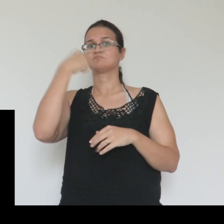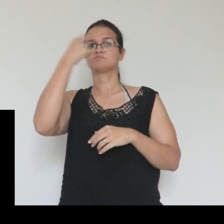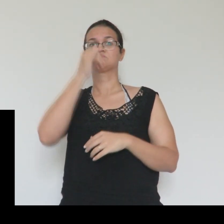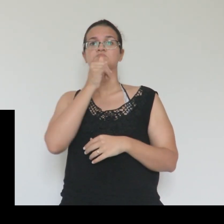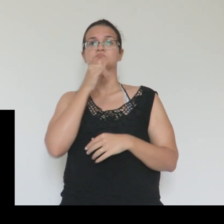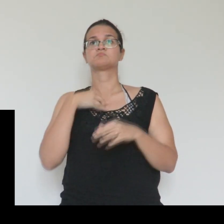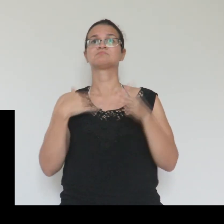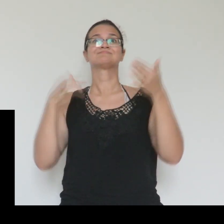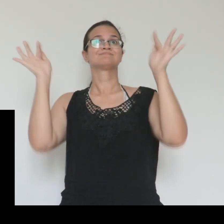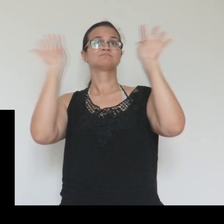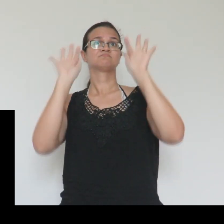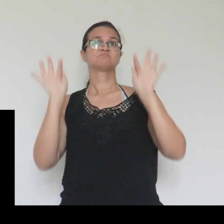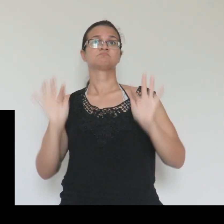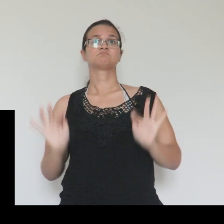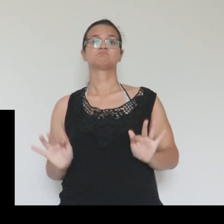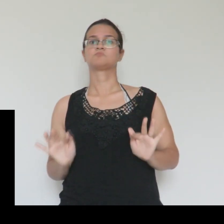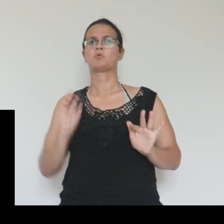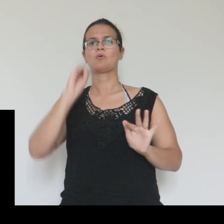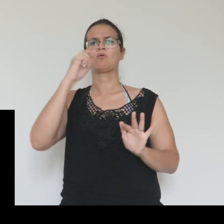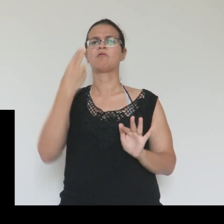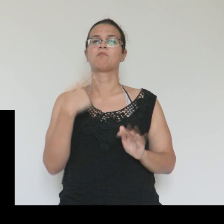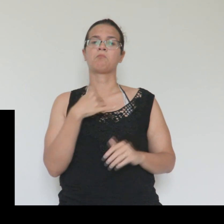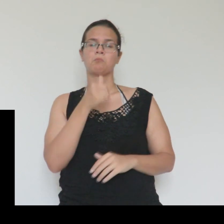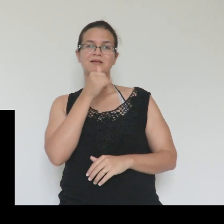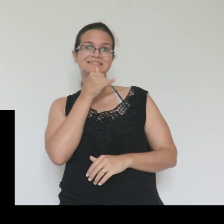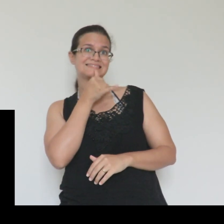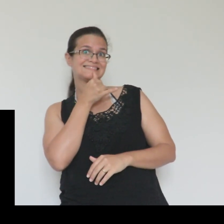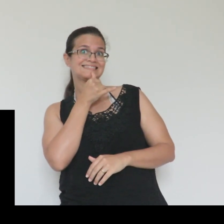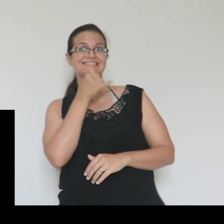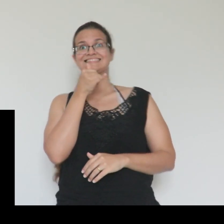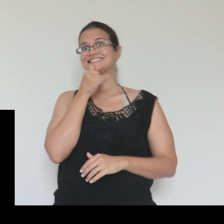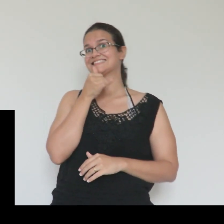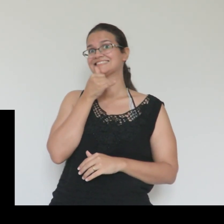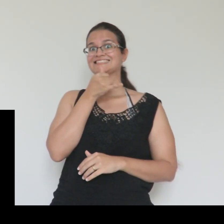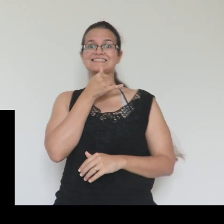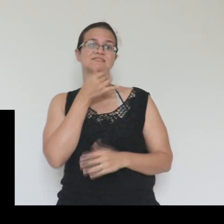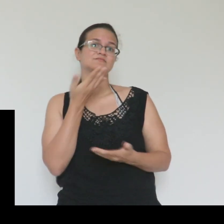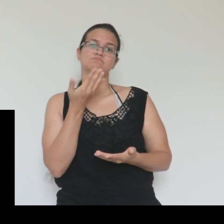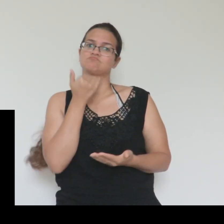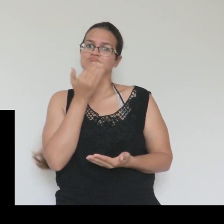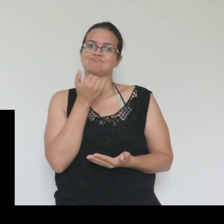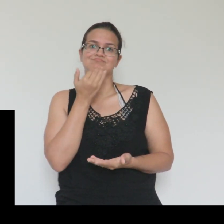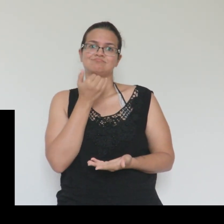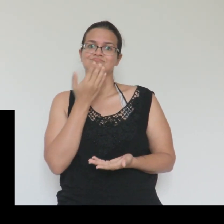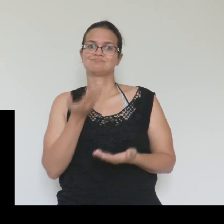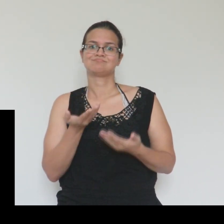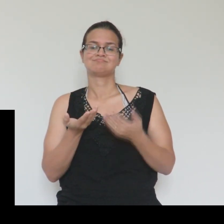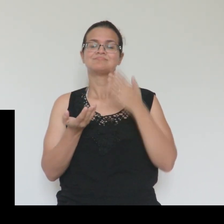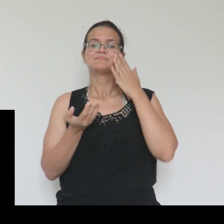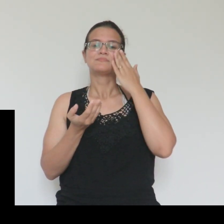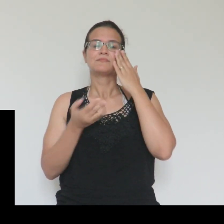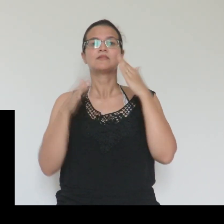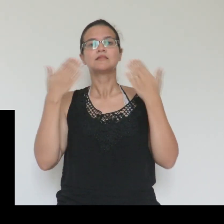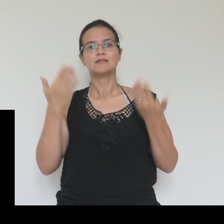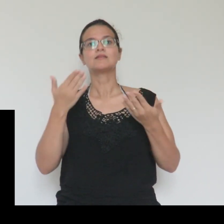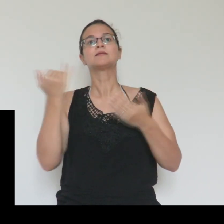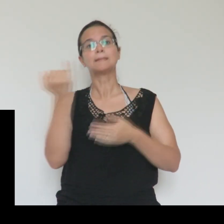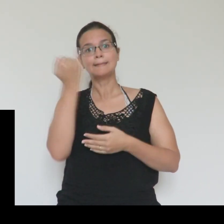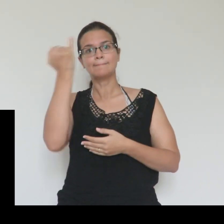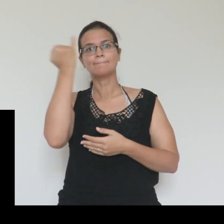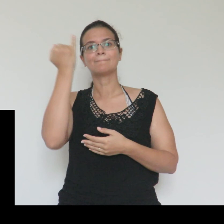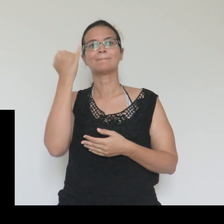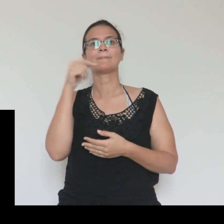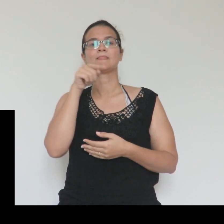é importante que você tenha com as expressões de acordo com aquilo com aquele sentimento. E a expressão é